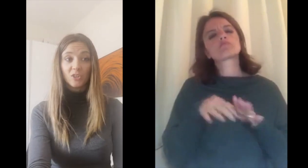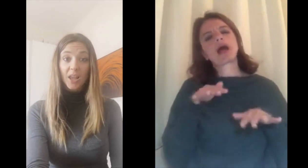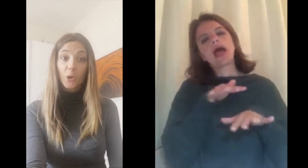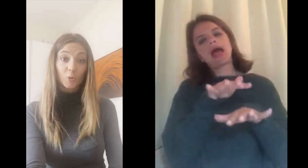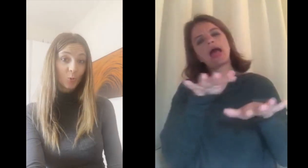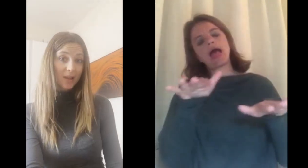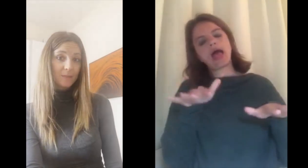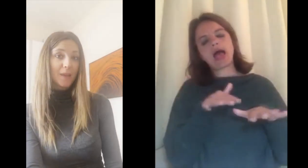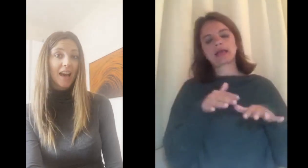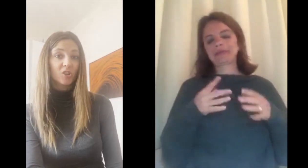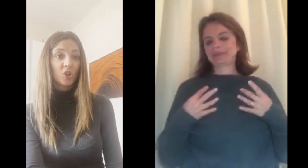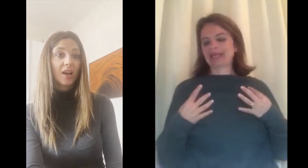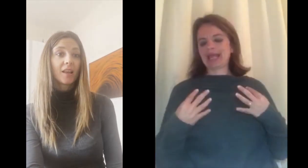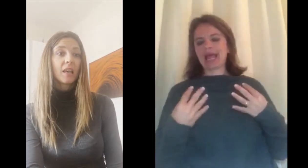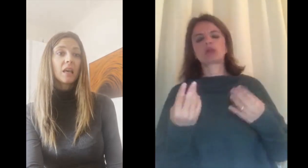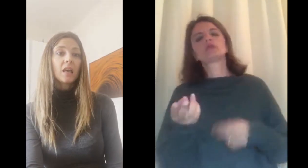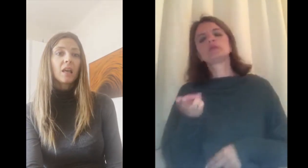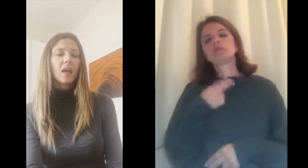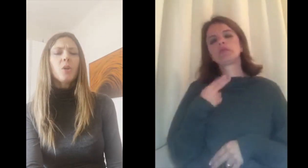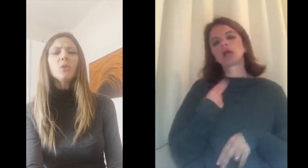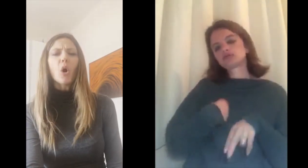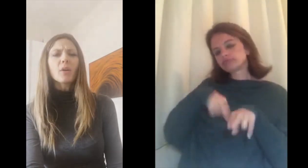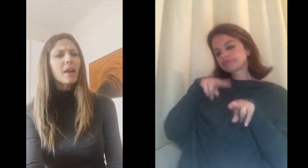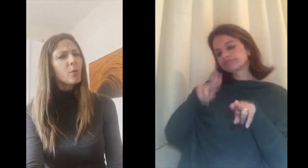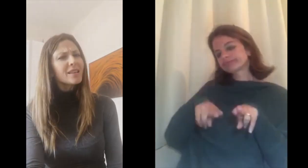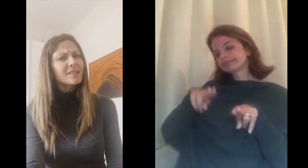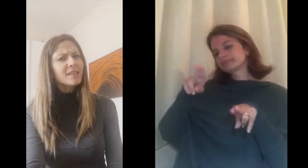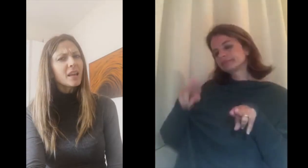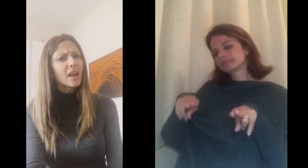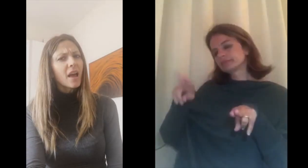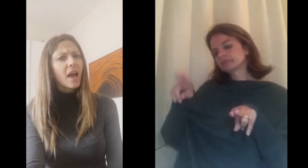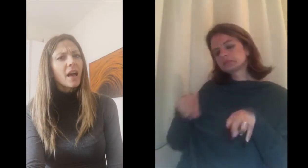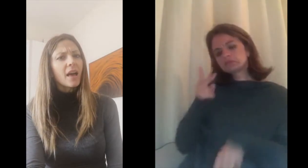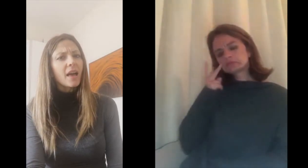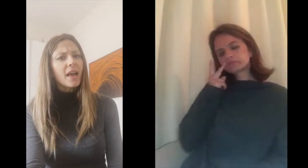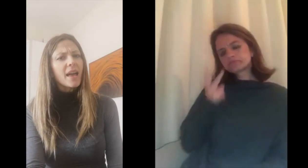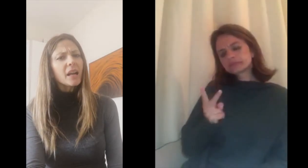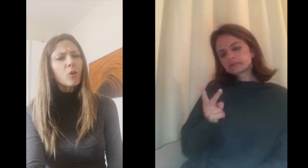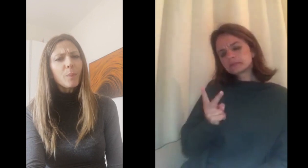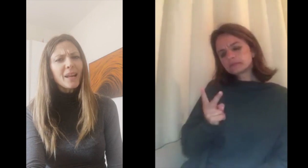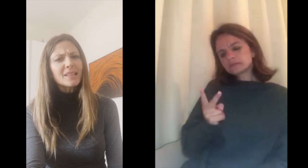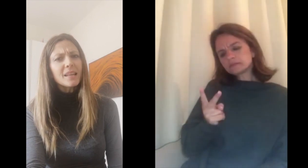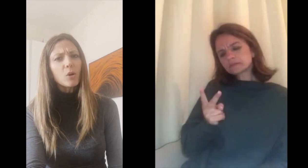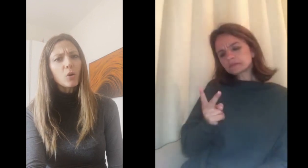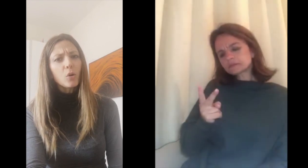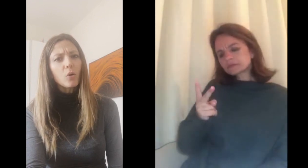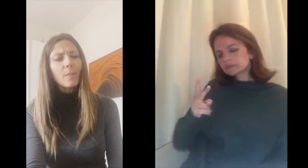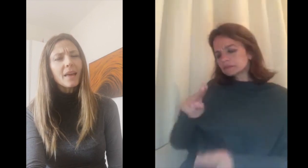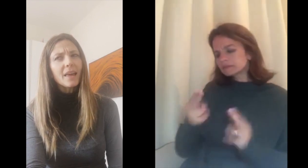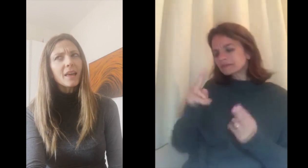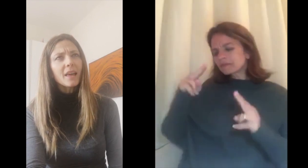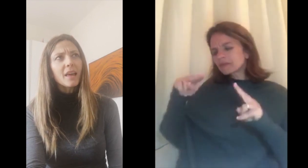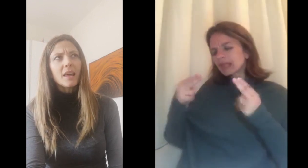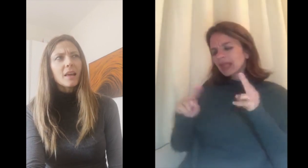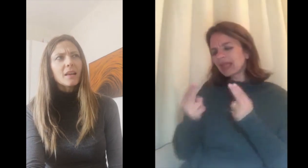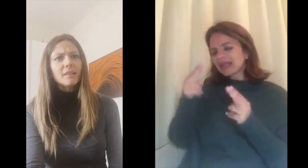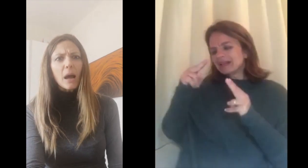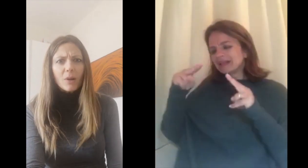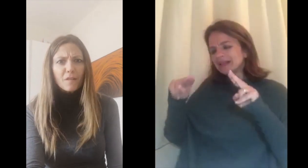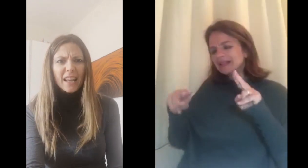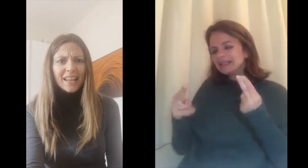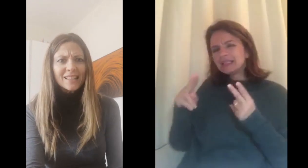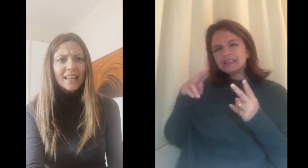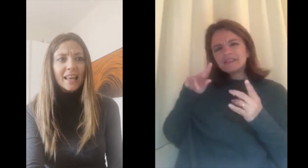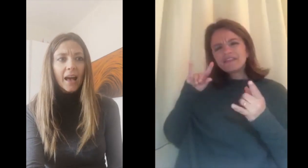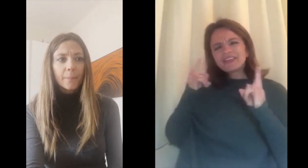un praticello sulla spiaggia, notò che questi erano presi come